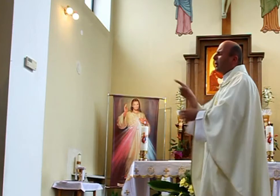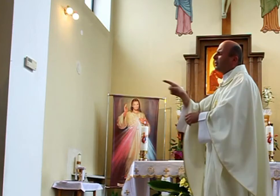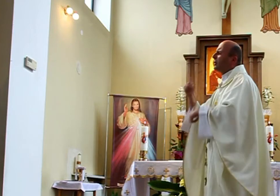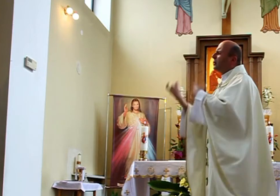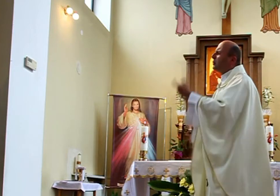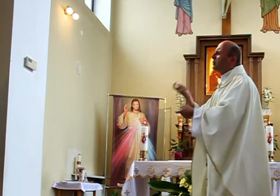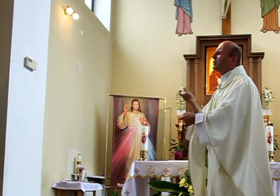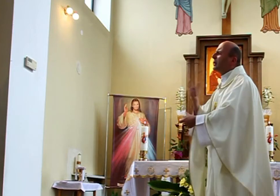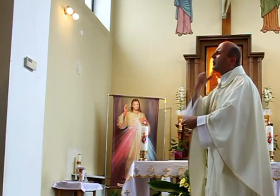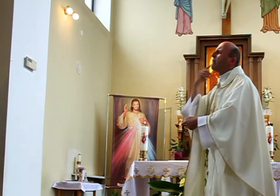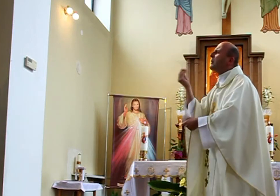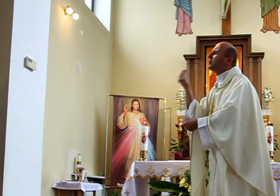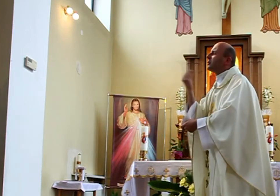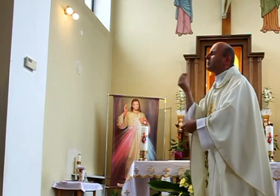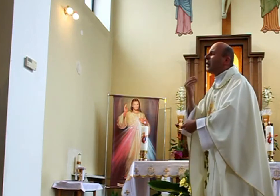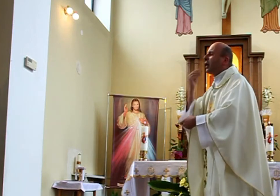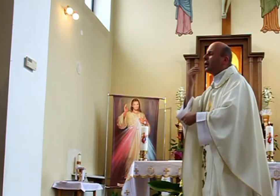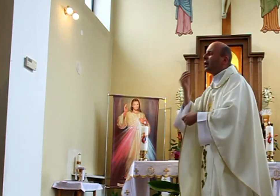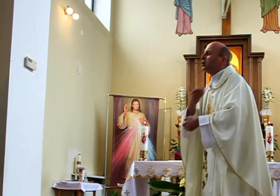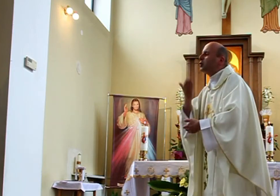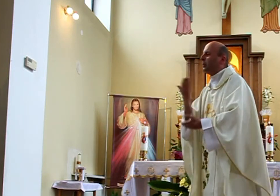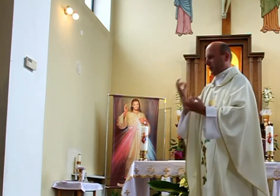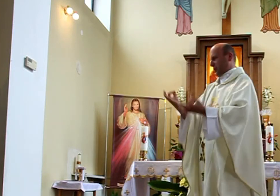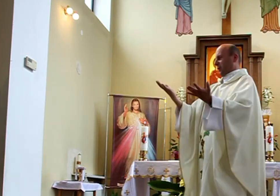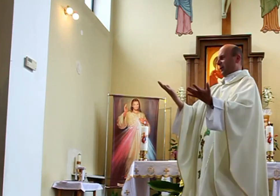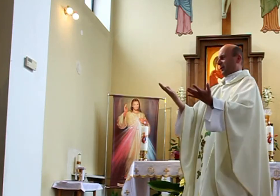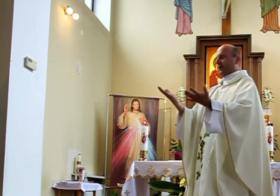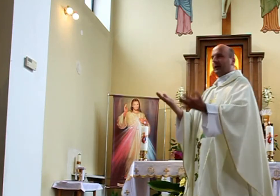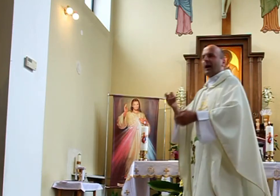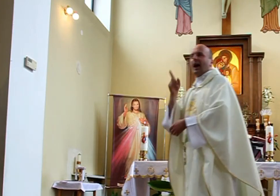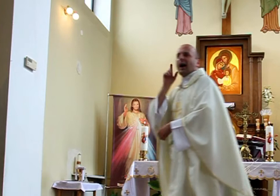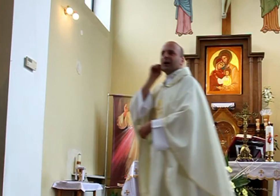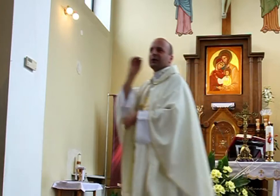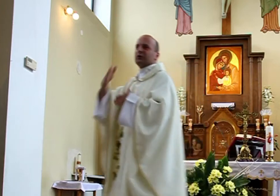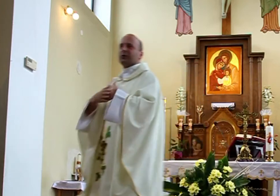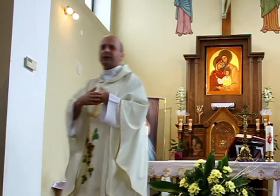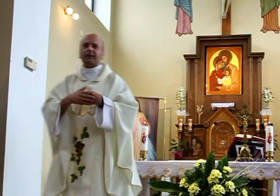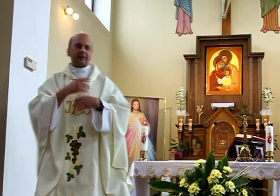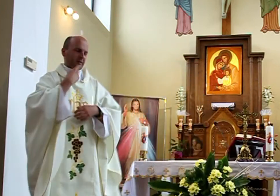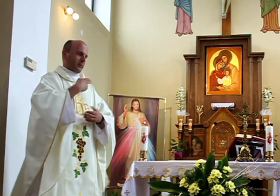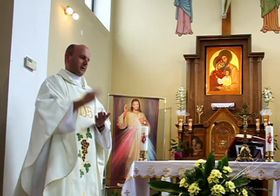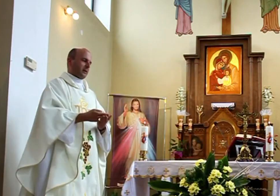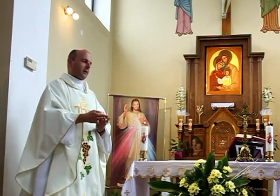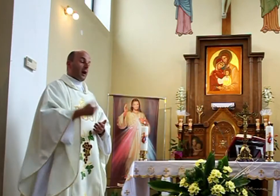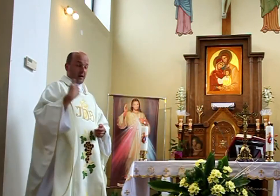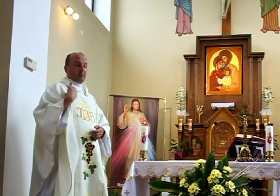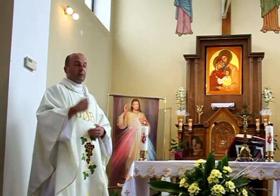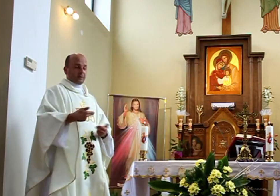Ty, zrób mi taką pyszną zupę dzisiaj. A żona odpowiada: A byłeś